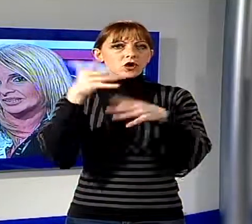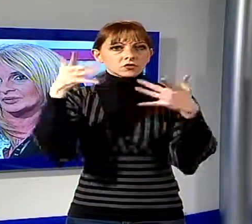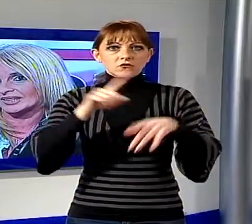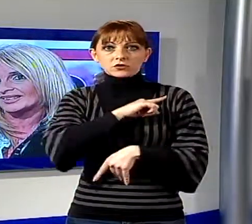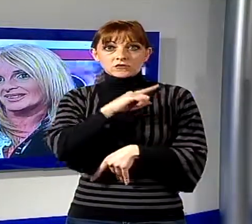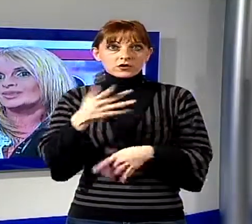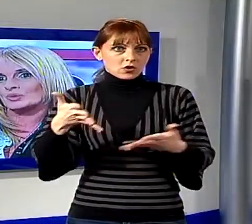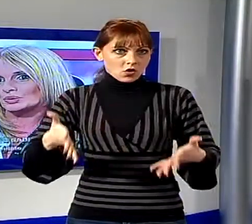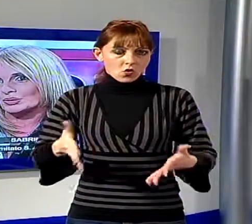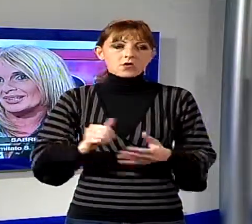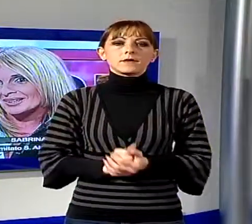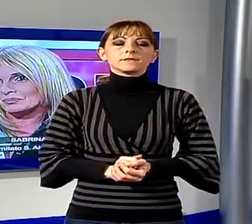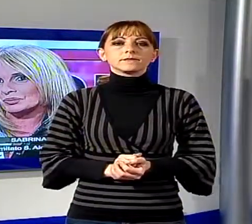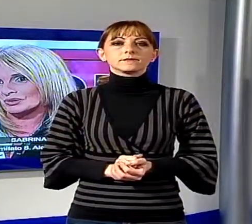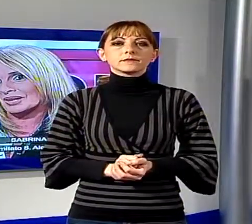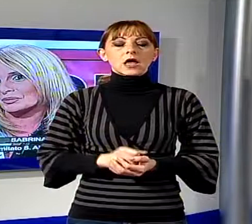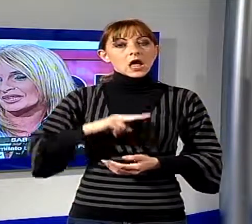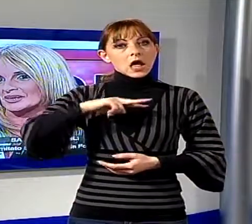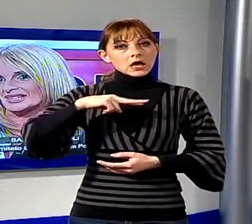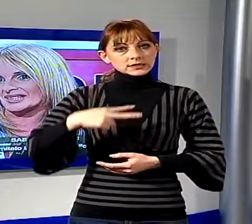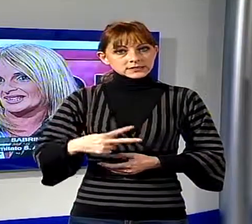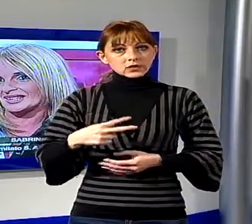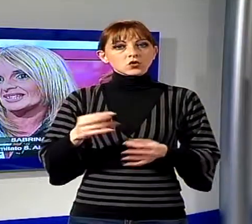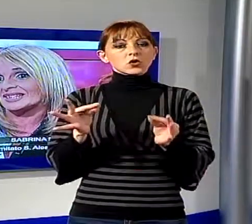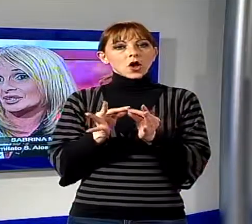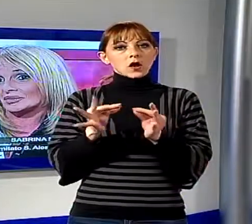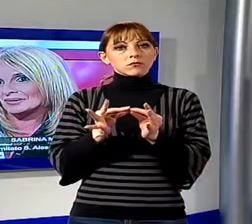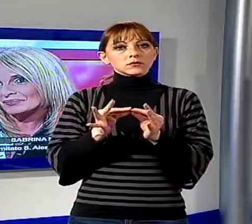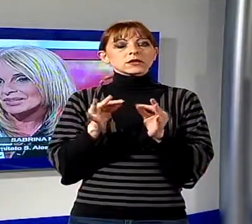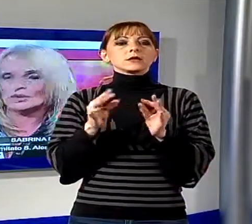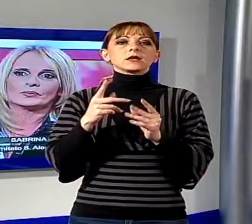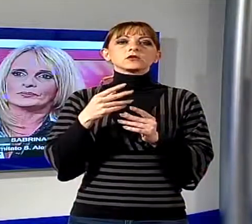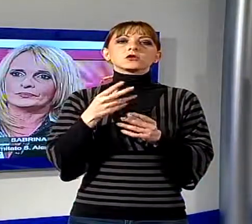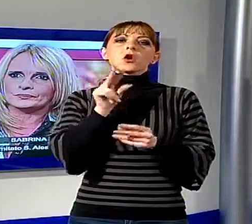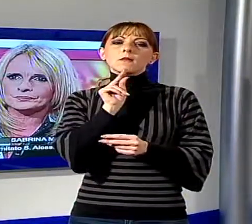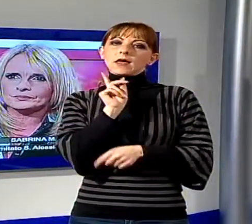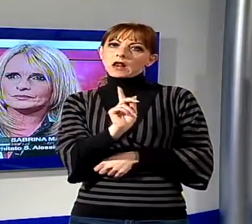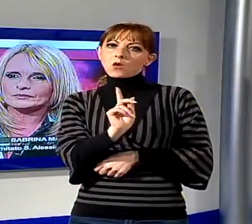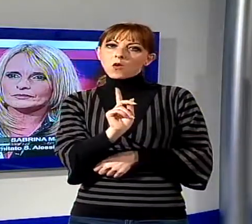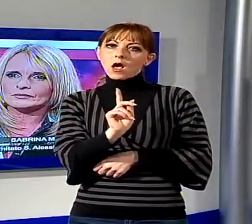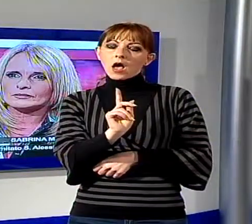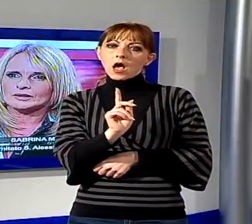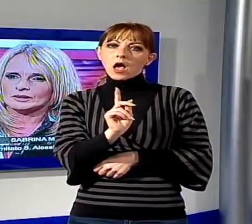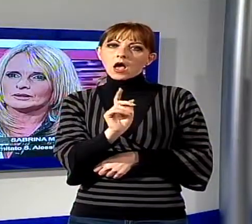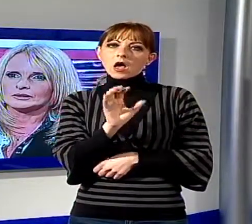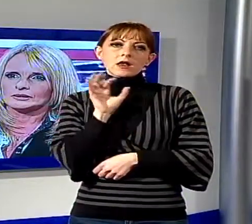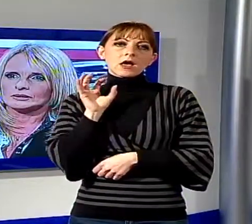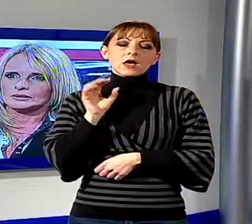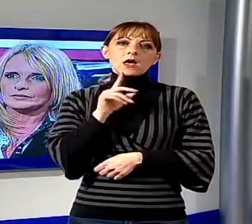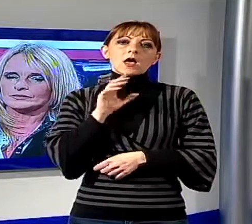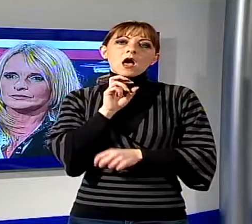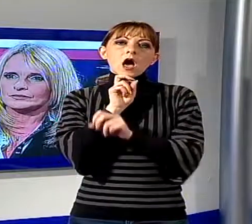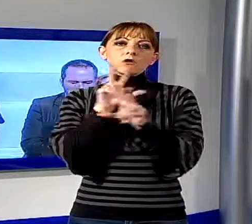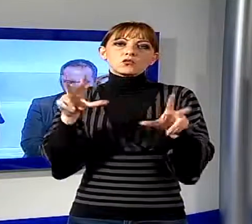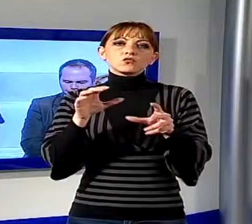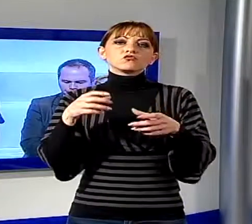Sant'Alessio. I componenti del Comitato Cittadino hanno annunciato che la prossima settimana partirà il ricorso al TAR contro